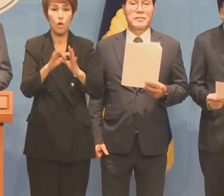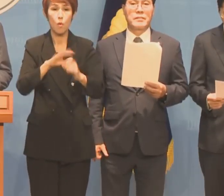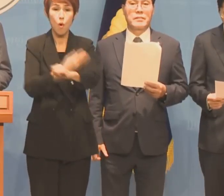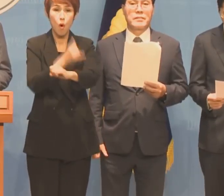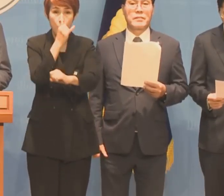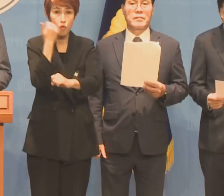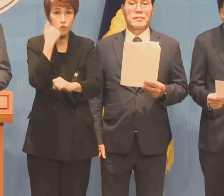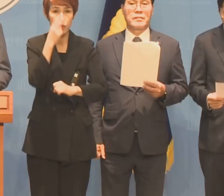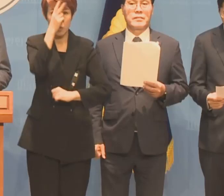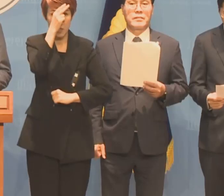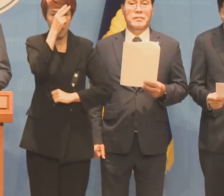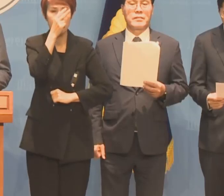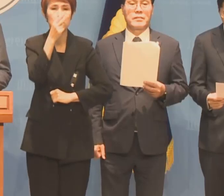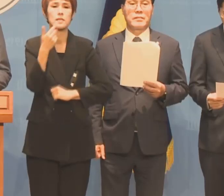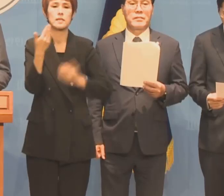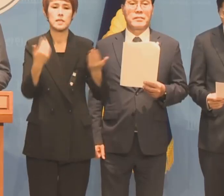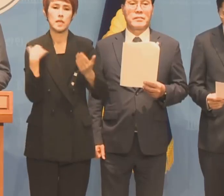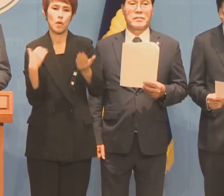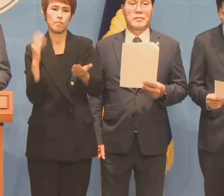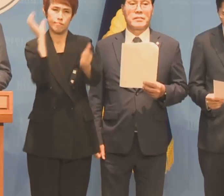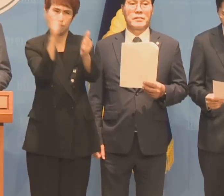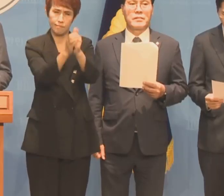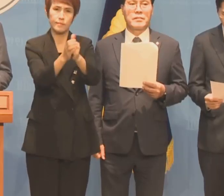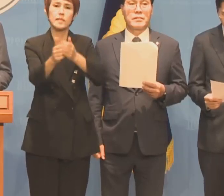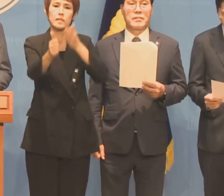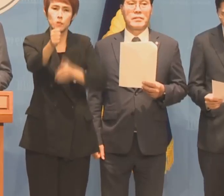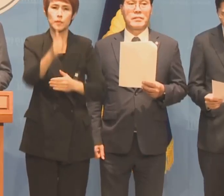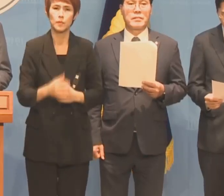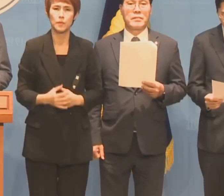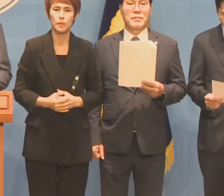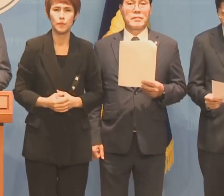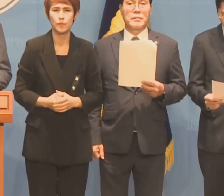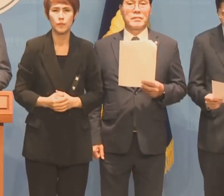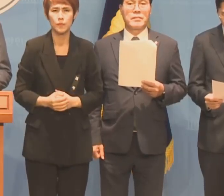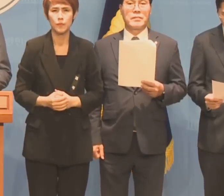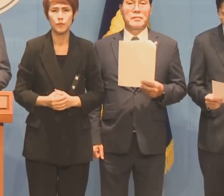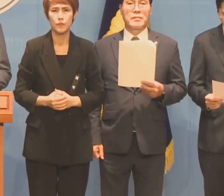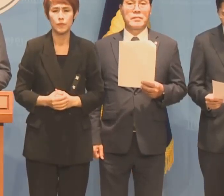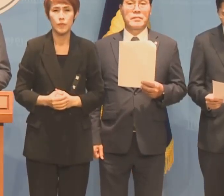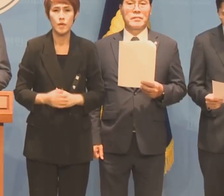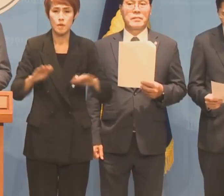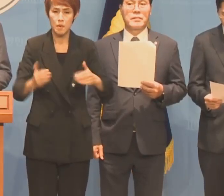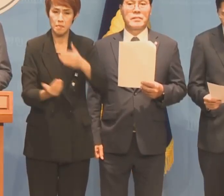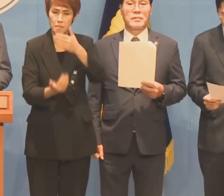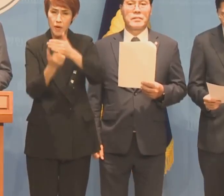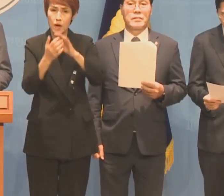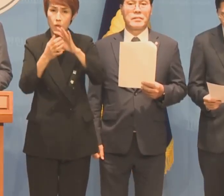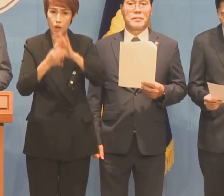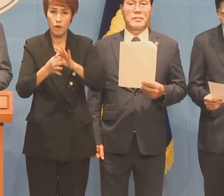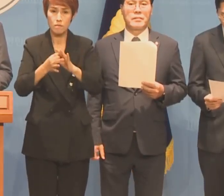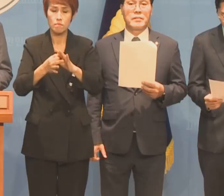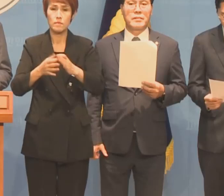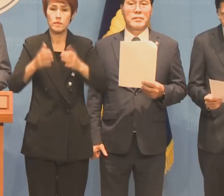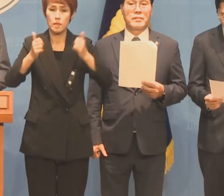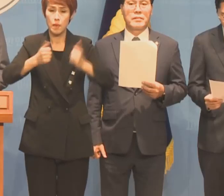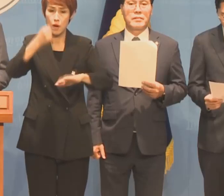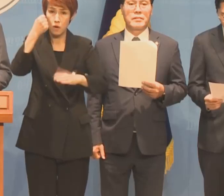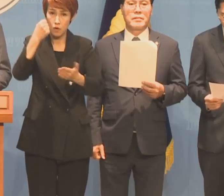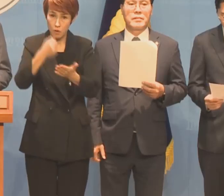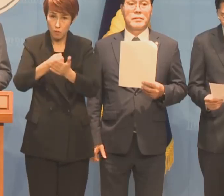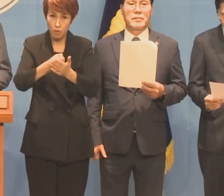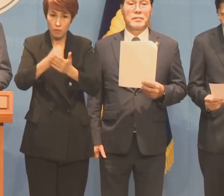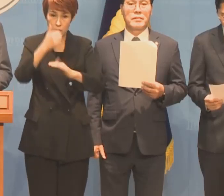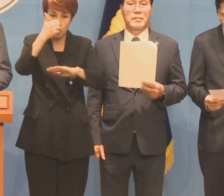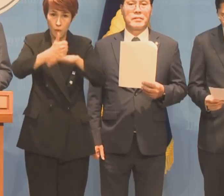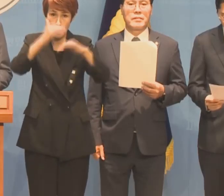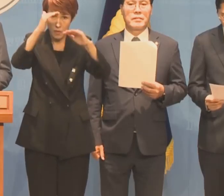사건을 이첩하는 것이 논란을 최소화하는 것입니다. 이번 사태에 대한 재판 결과가 법치주의와